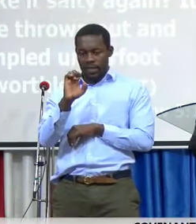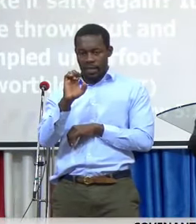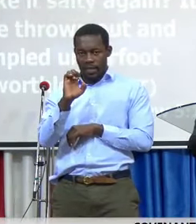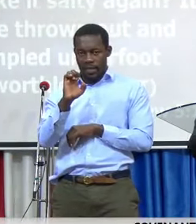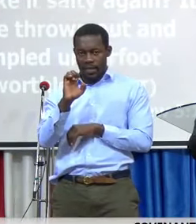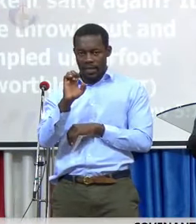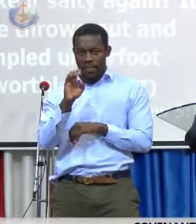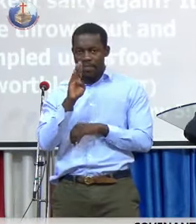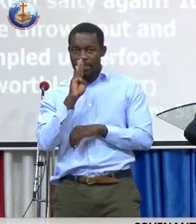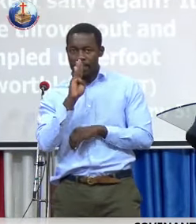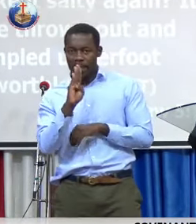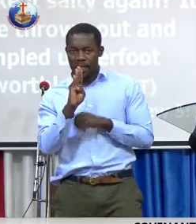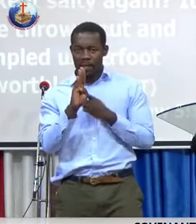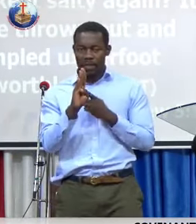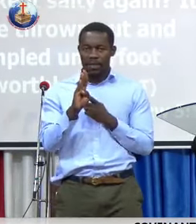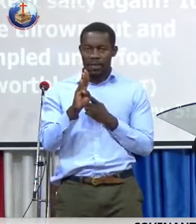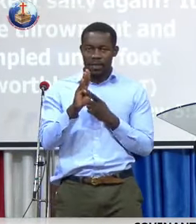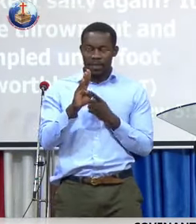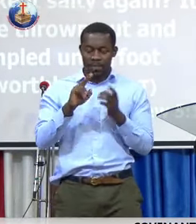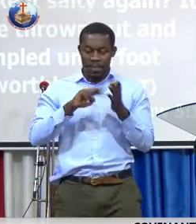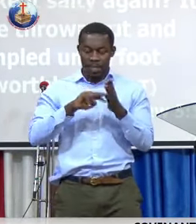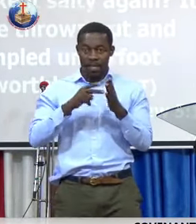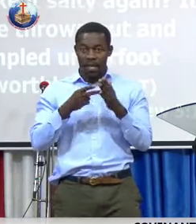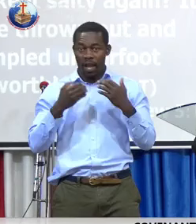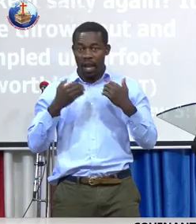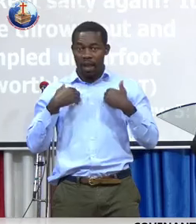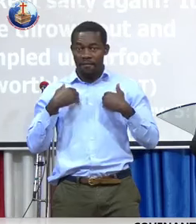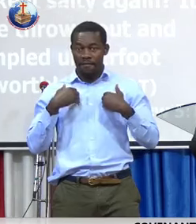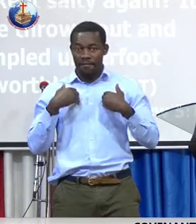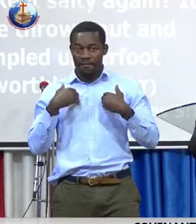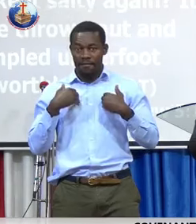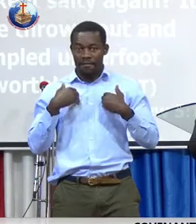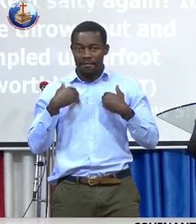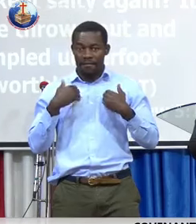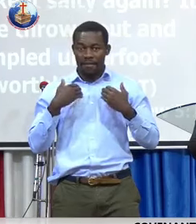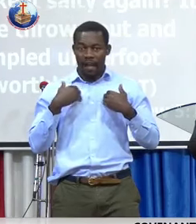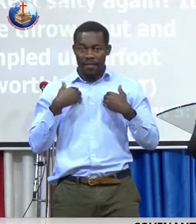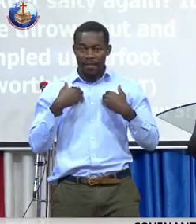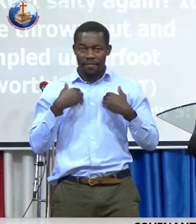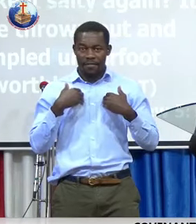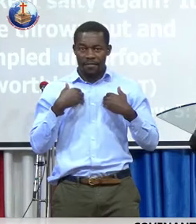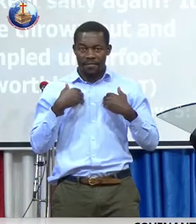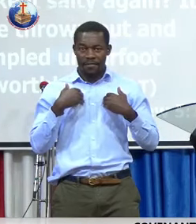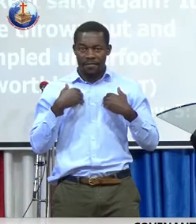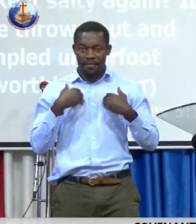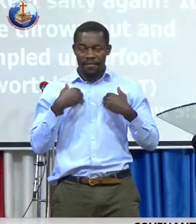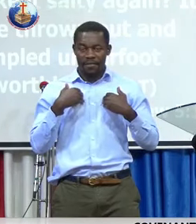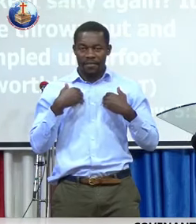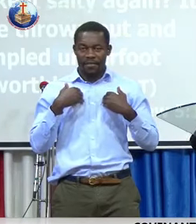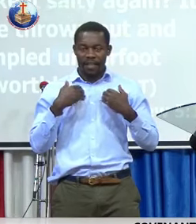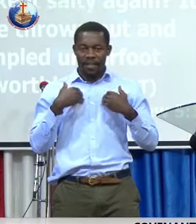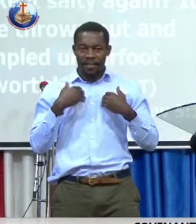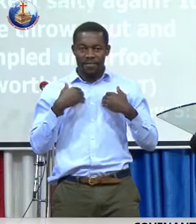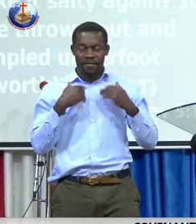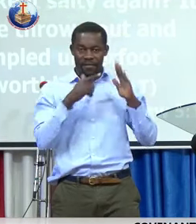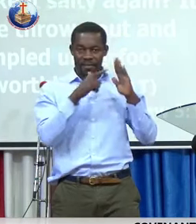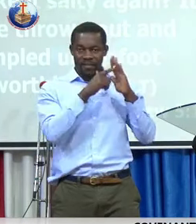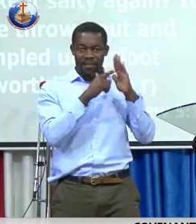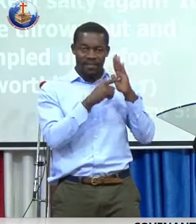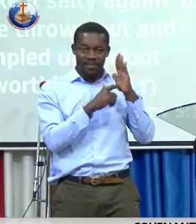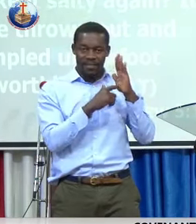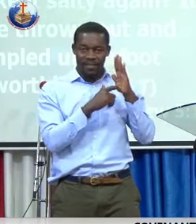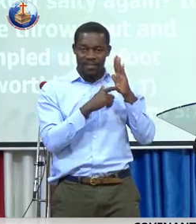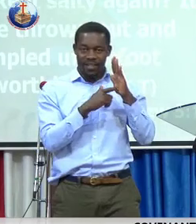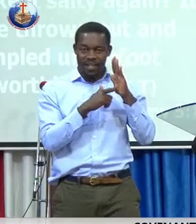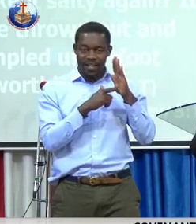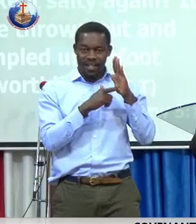Mm-hmm. It means to have identity with, inamaanisha kwamba kuwa na utambulisho wa, or to constitute the same idea